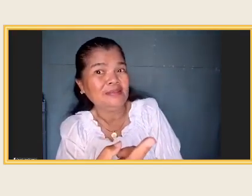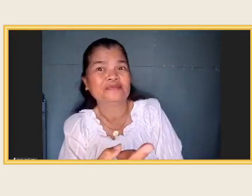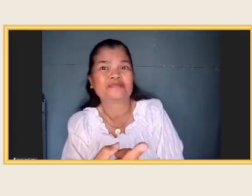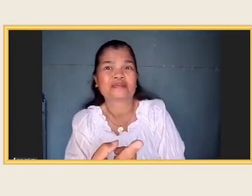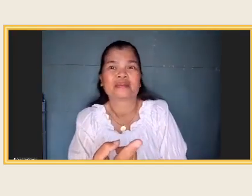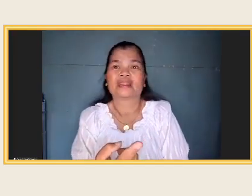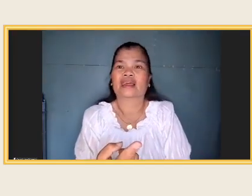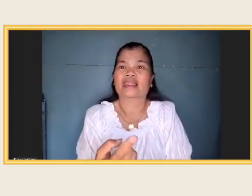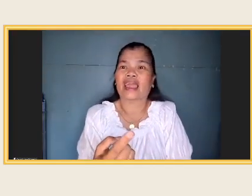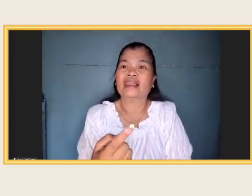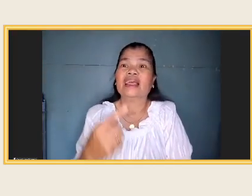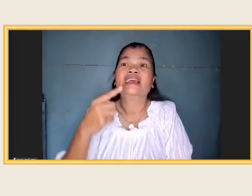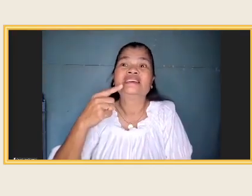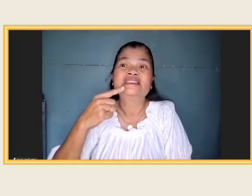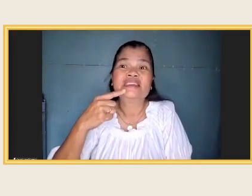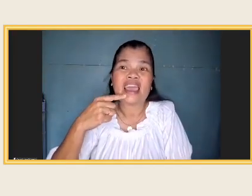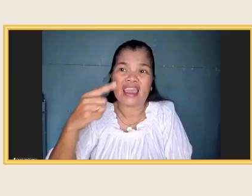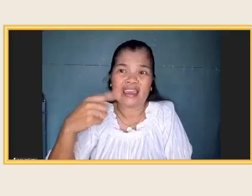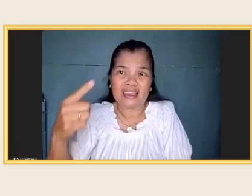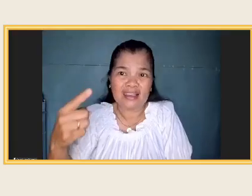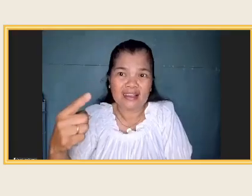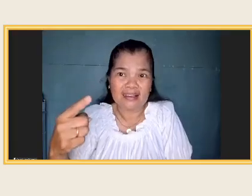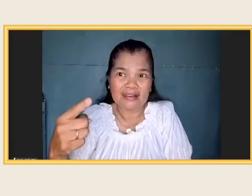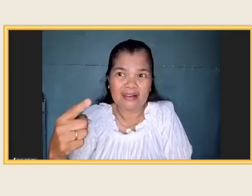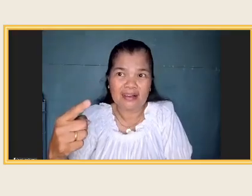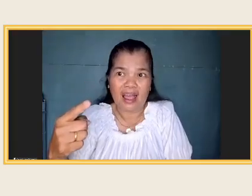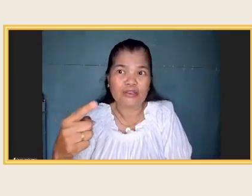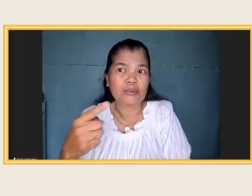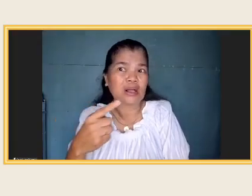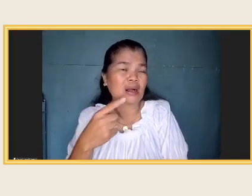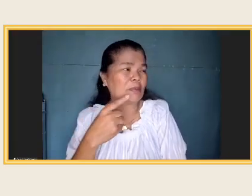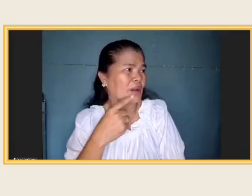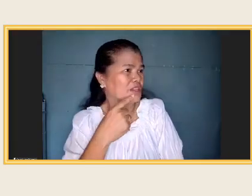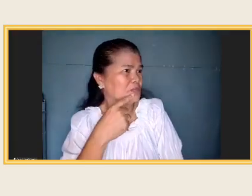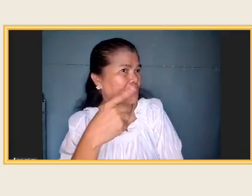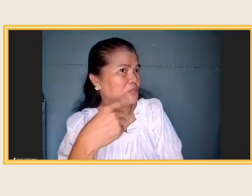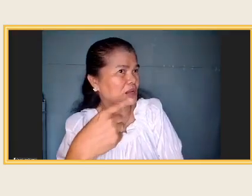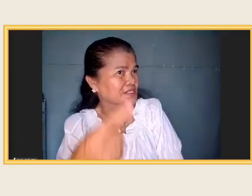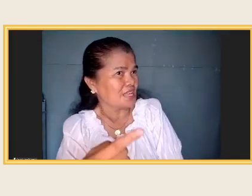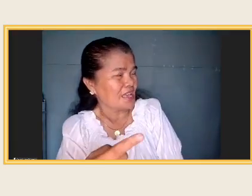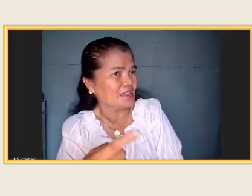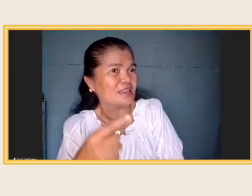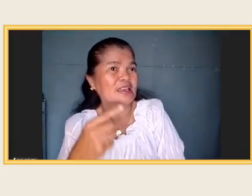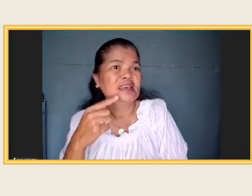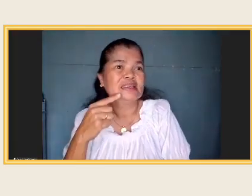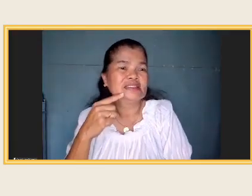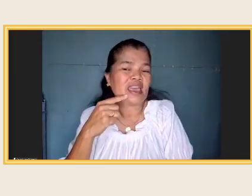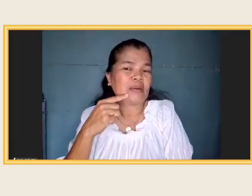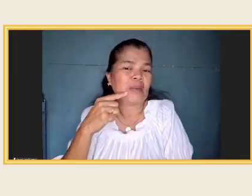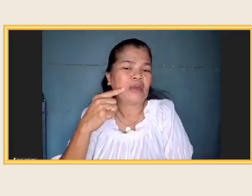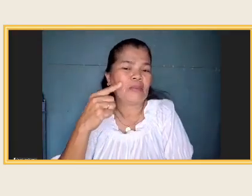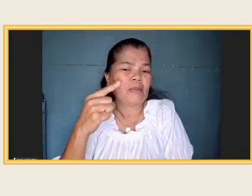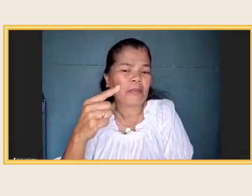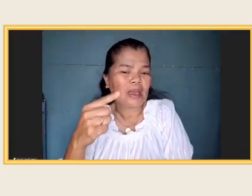sabihin, then say. Halos magkakaparehas pero iba ang sign. Say. May paikot